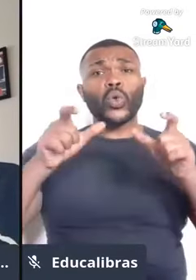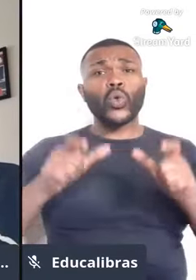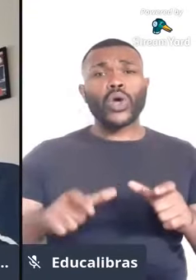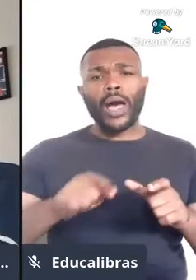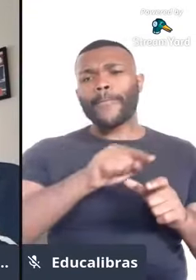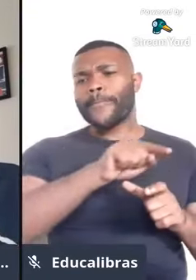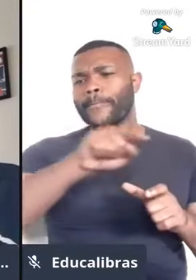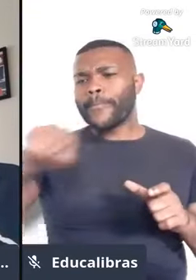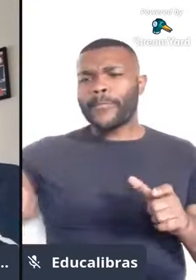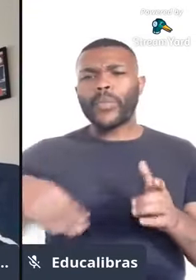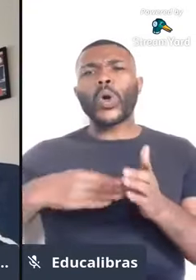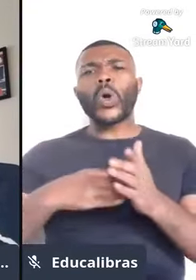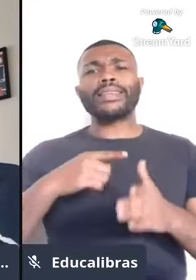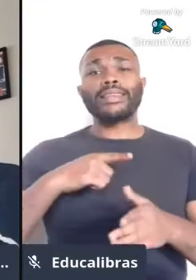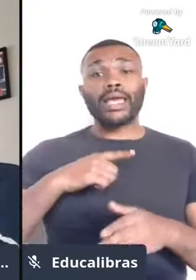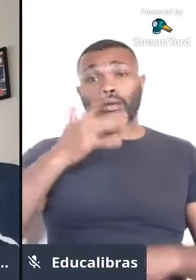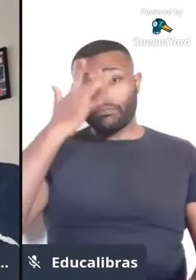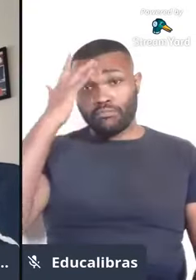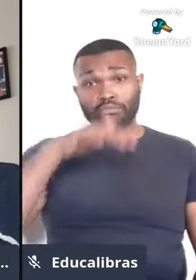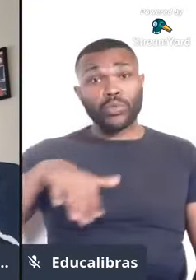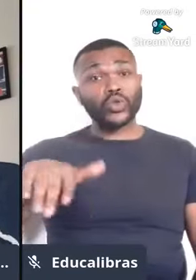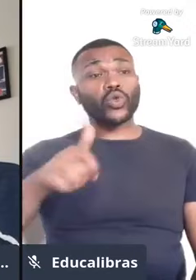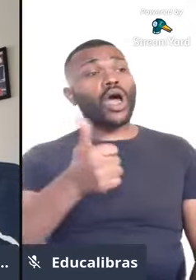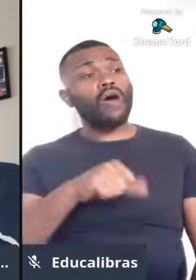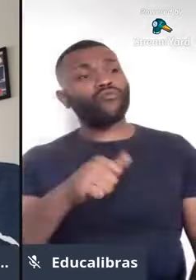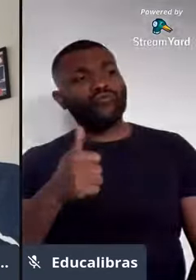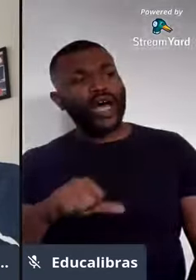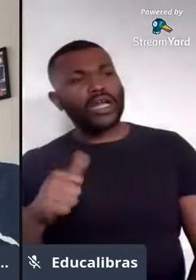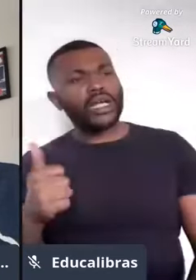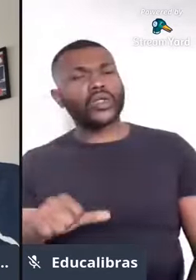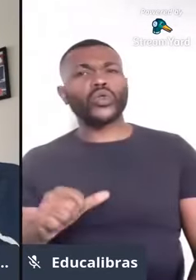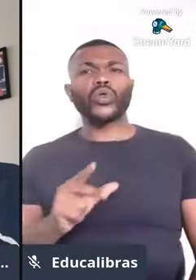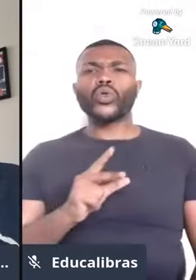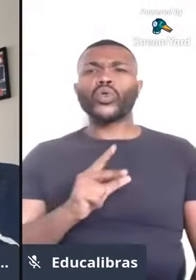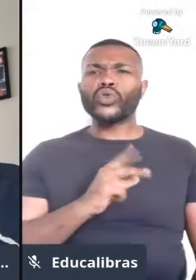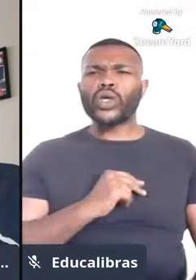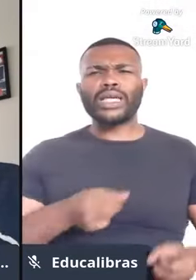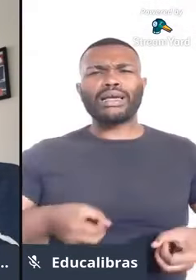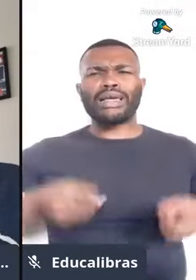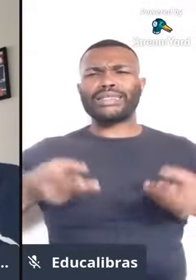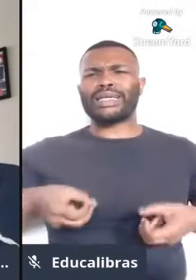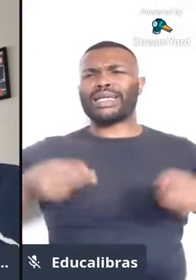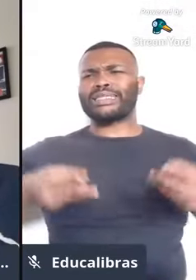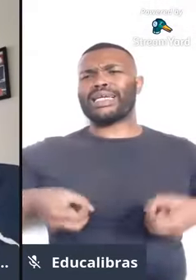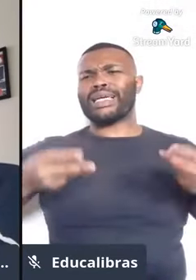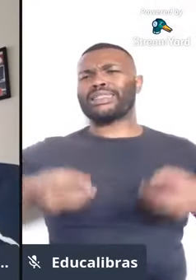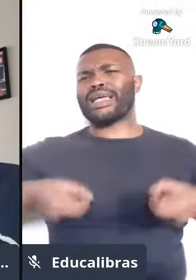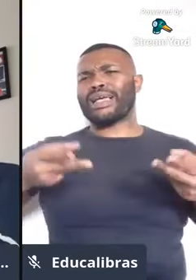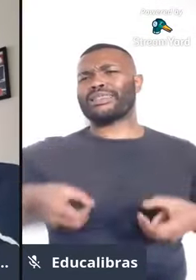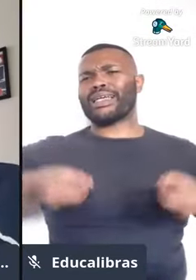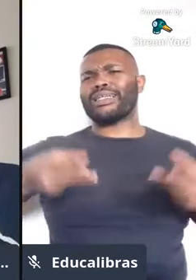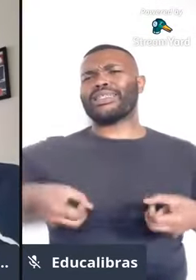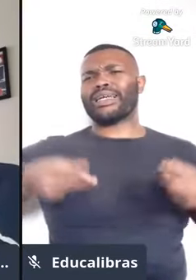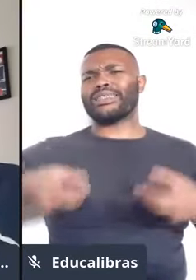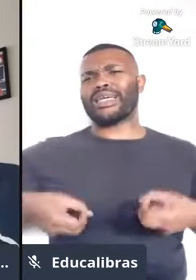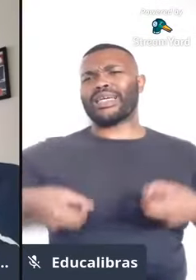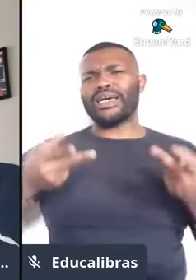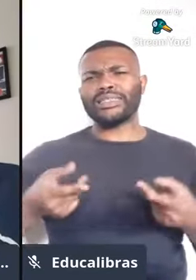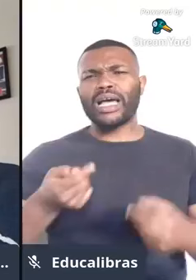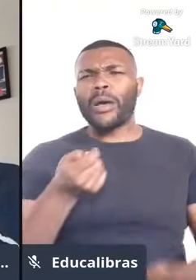as pessoas avaliando exatamente isso. Poxa, mas é muito gasto. Gasto para pouca...